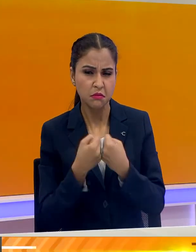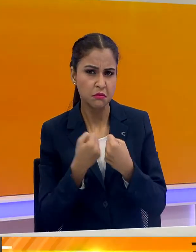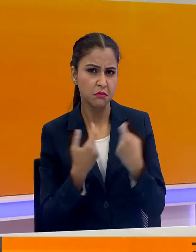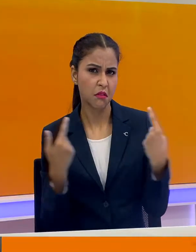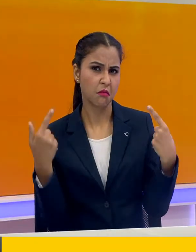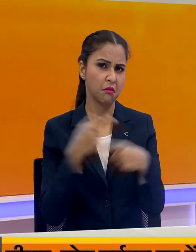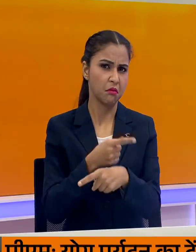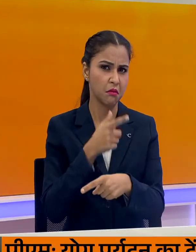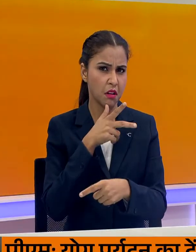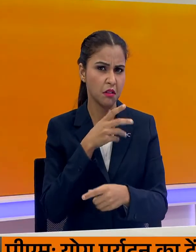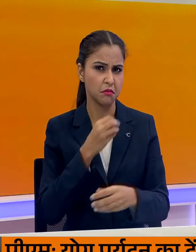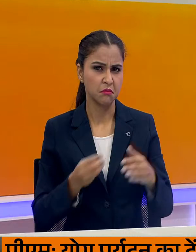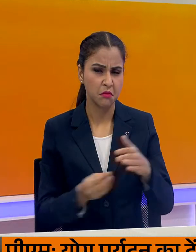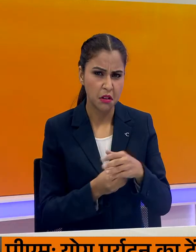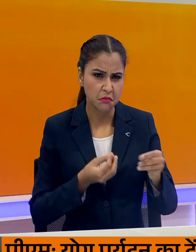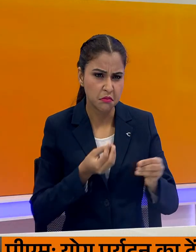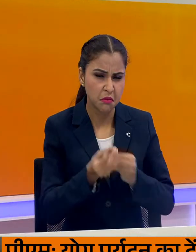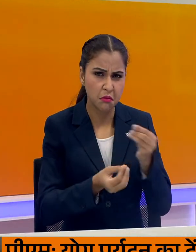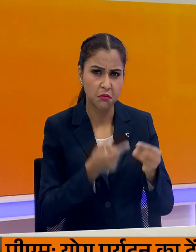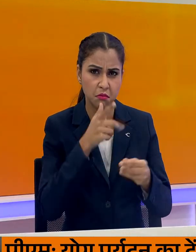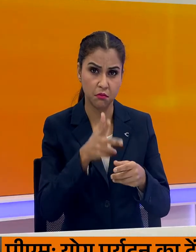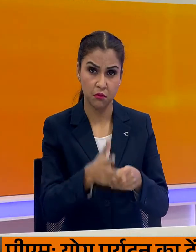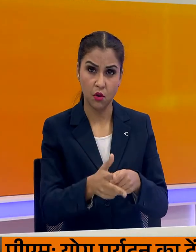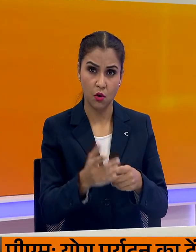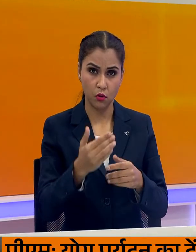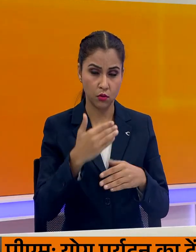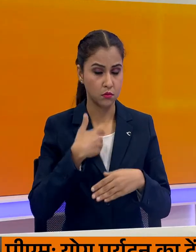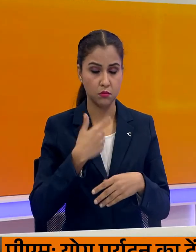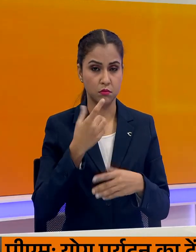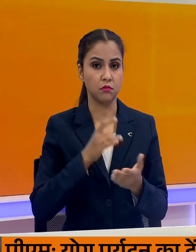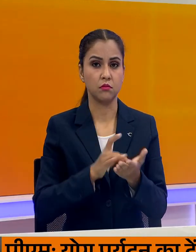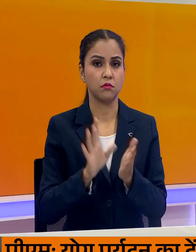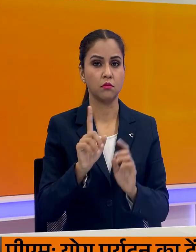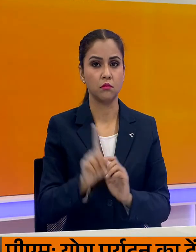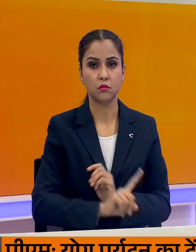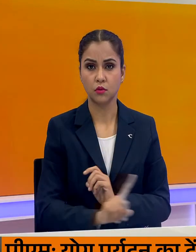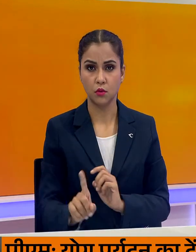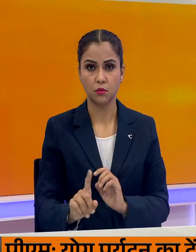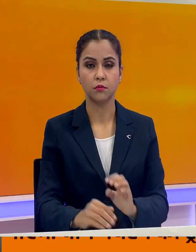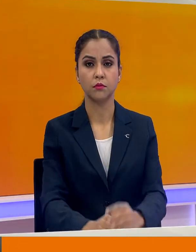हिंसा भड़काने का काम करते हैं, इन सब चीजों को हम लोग अपोज करते हैं।